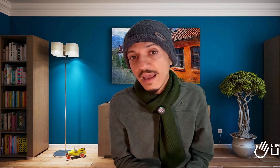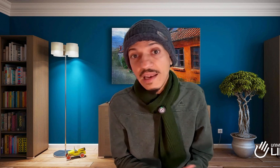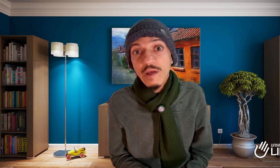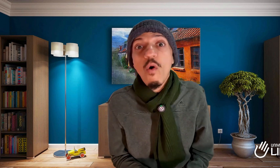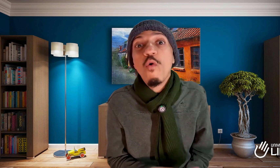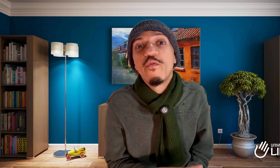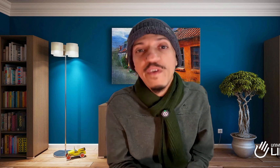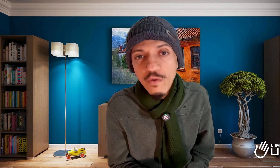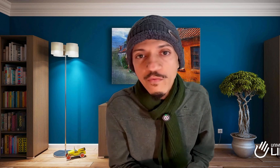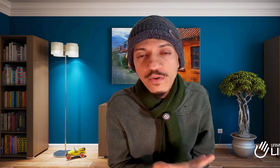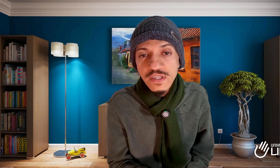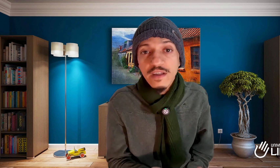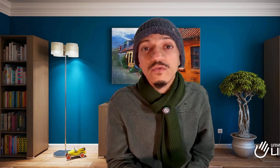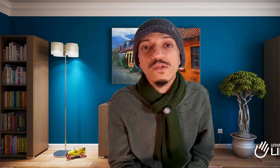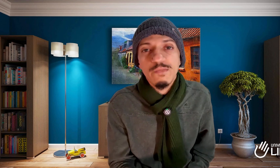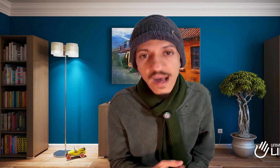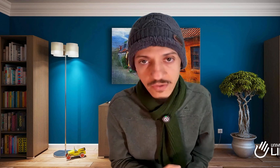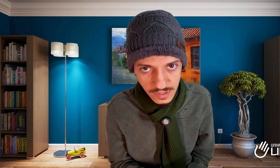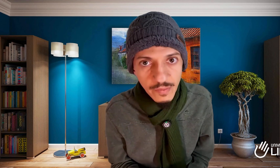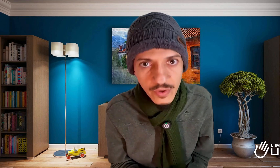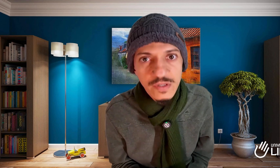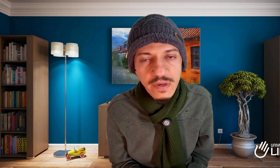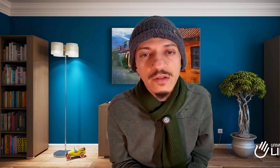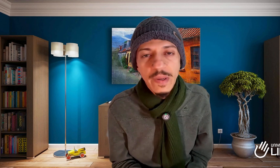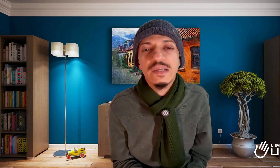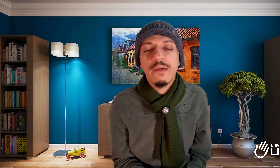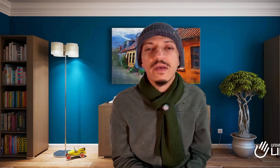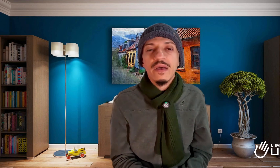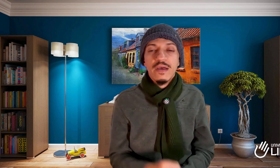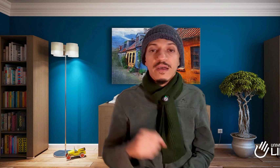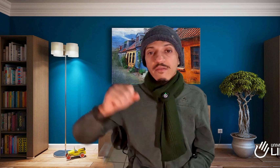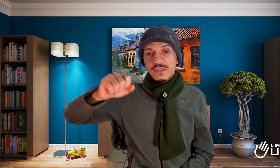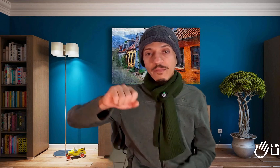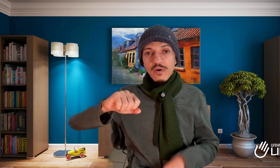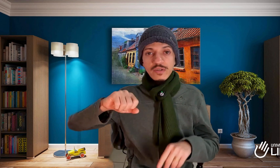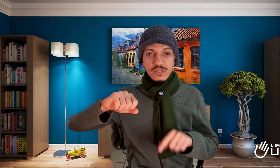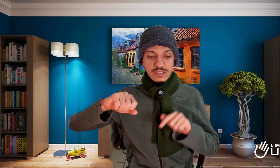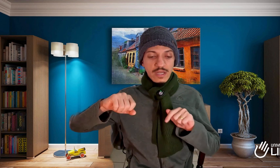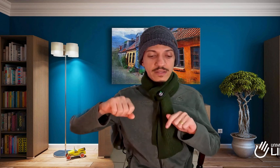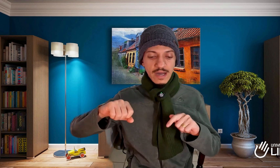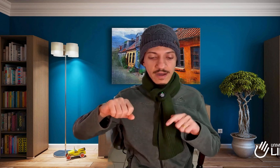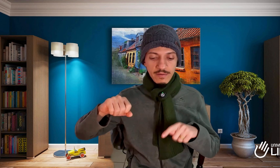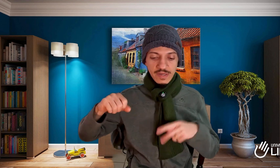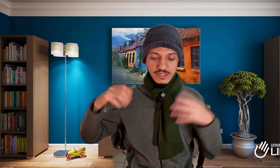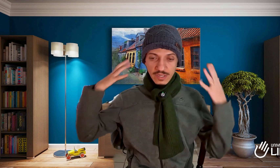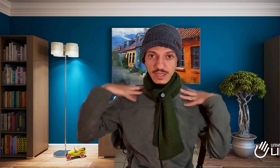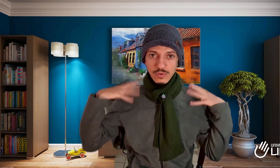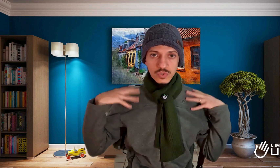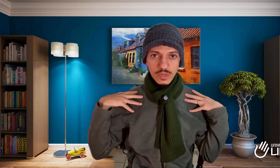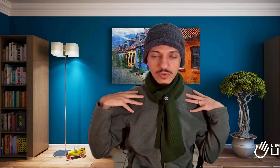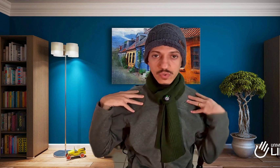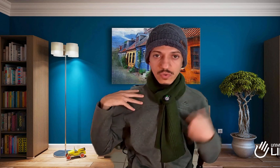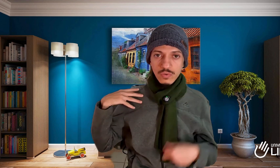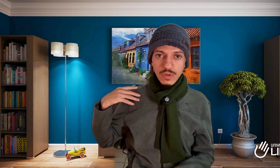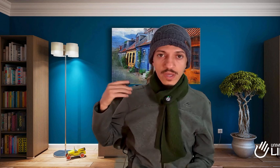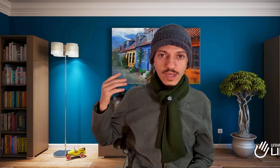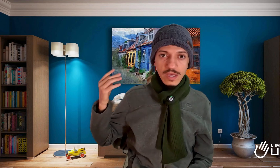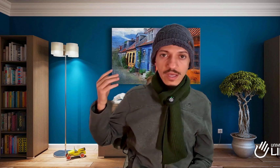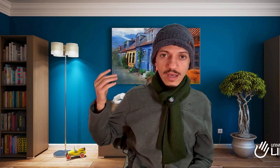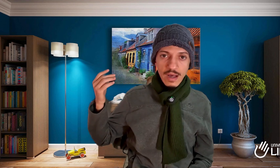não ouviu você dando os passos e se aproximando, percebe? Você pode, se ele está, imagina que eu sou aqui o surdo e